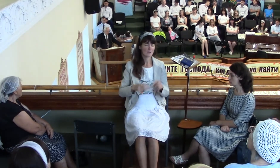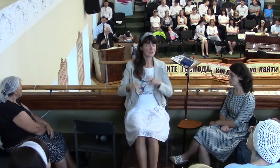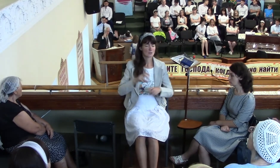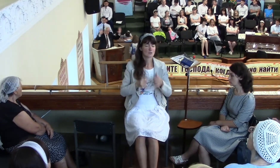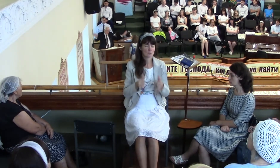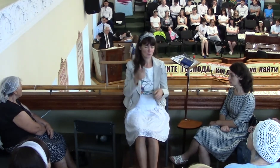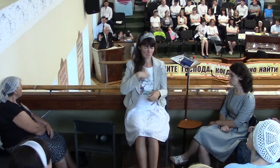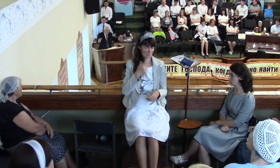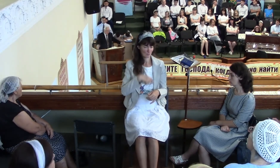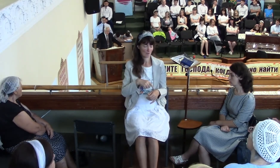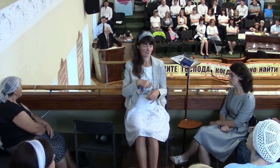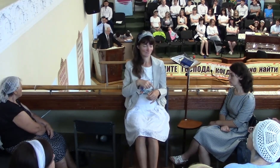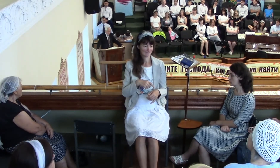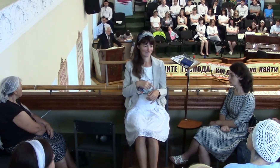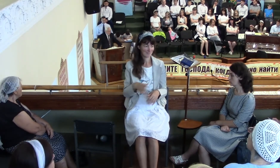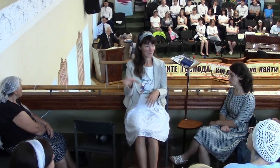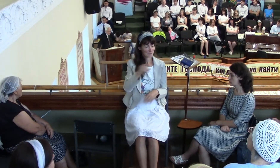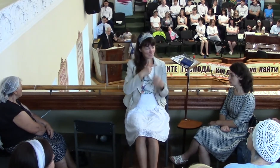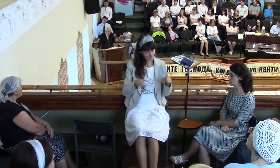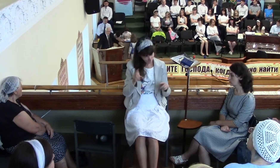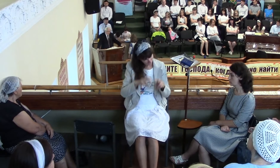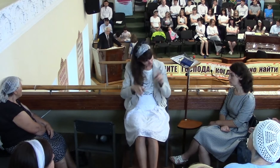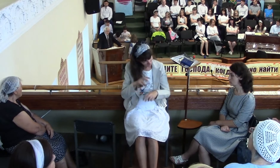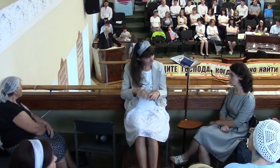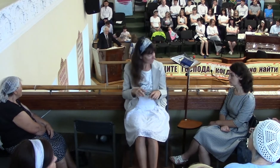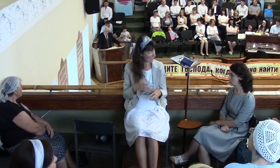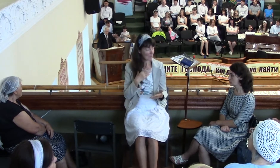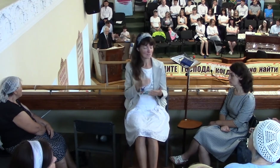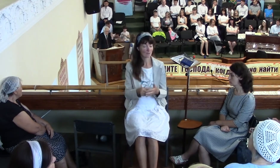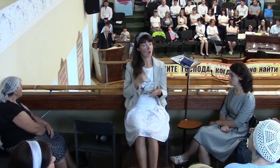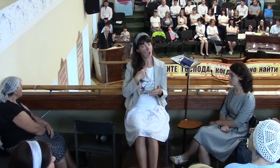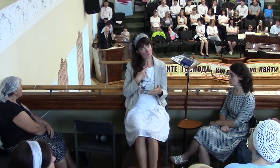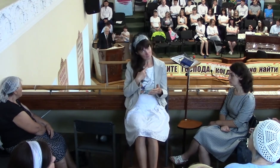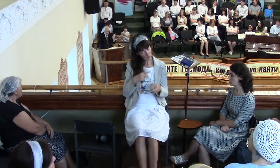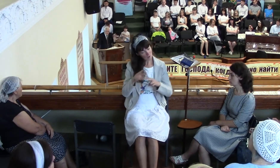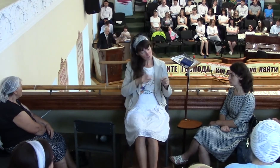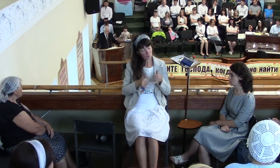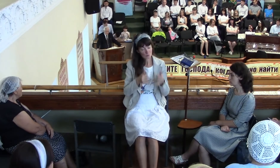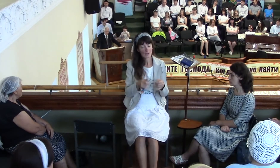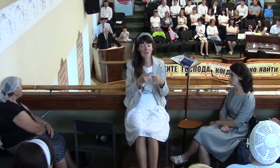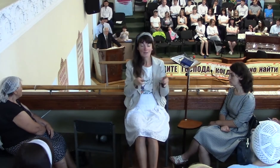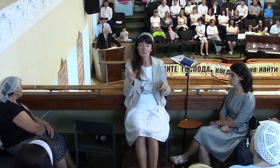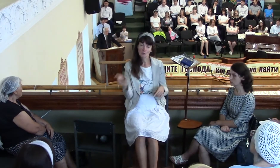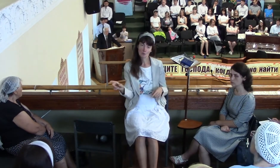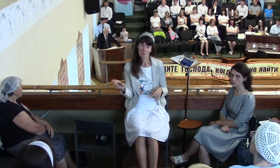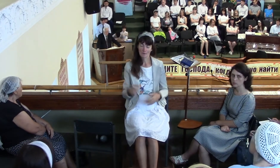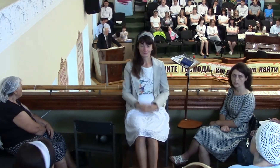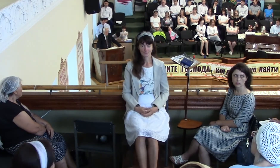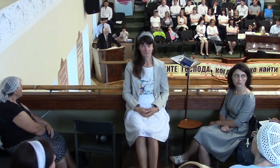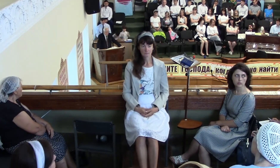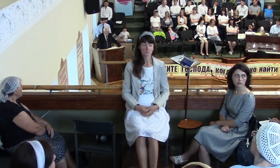только не я. Все ищут своего, но только не я. Да, все ищут своего. И найти верного человека сегодня очень